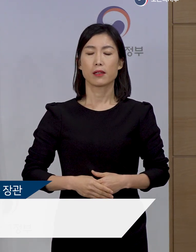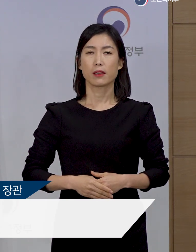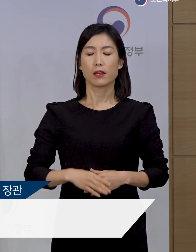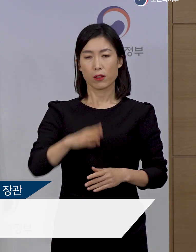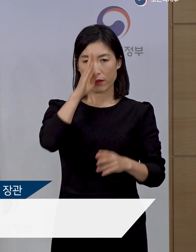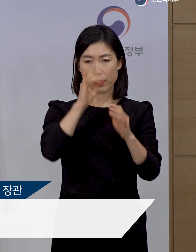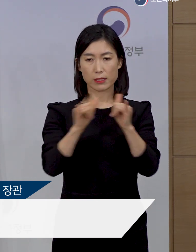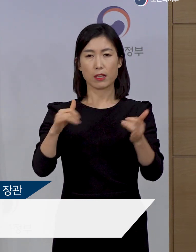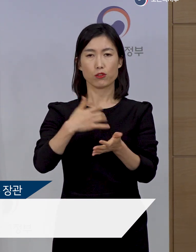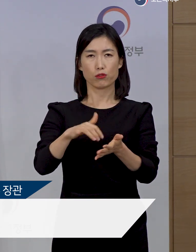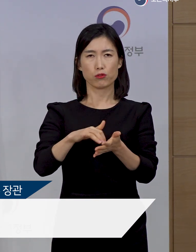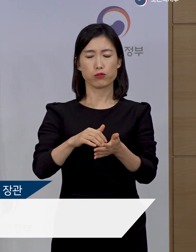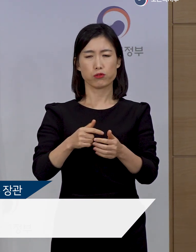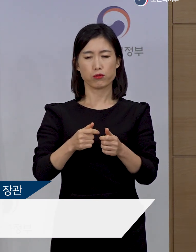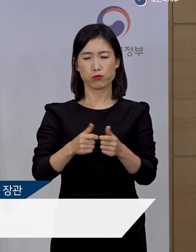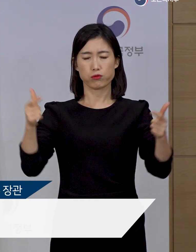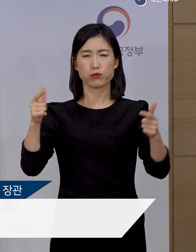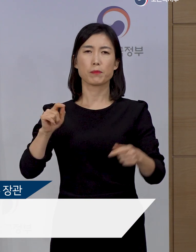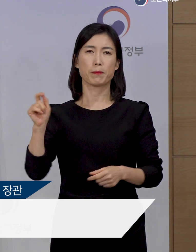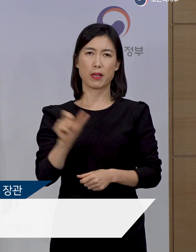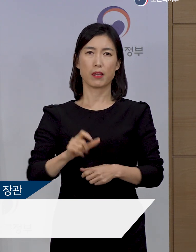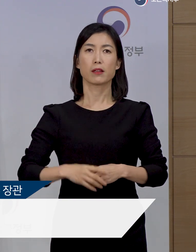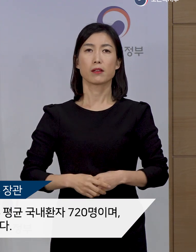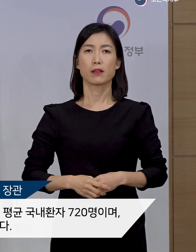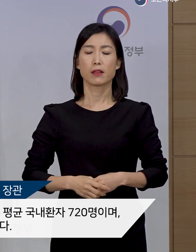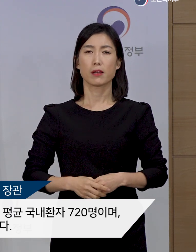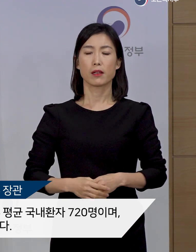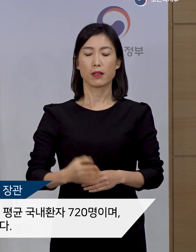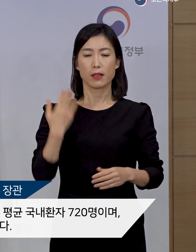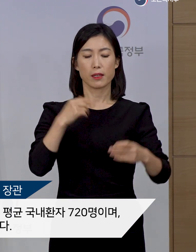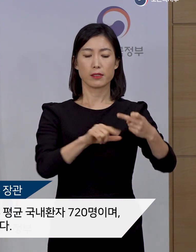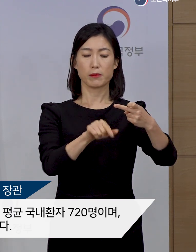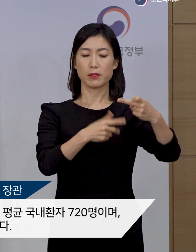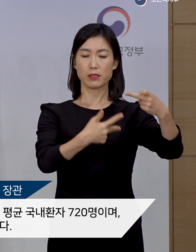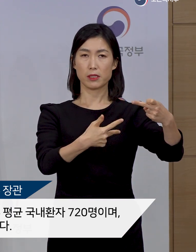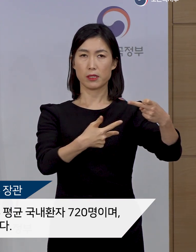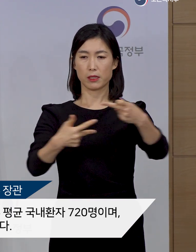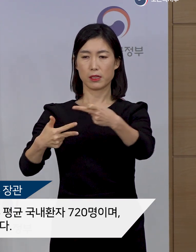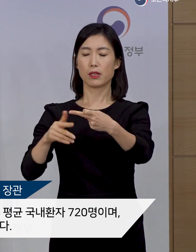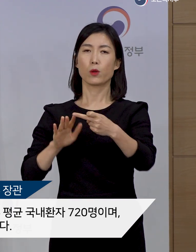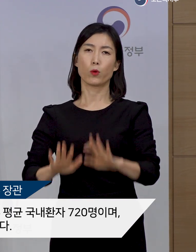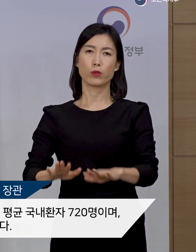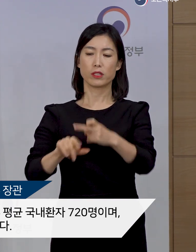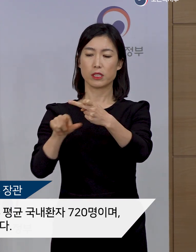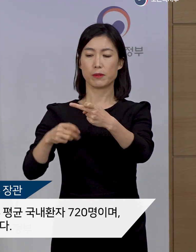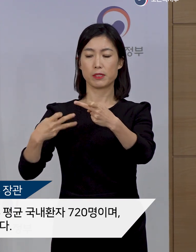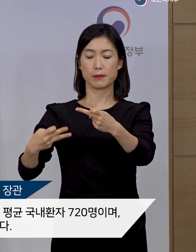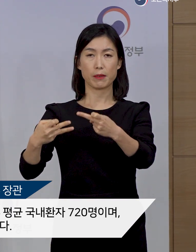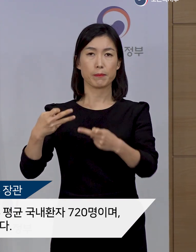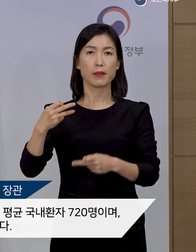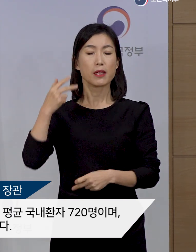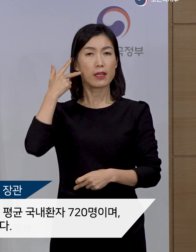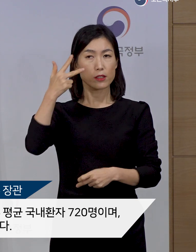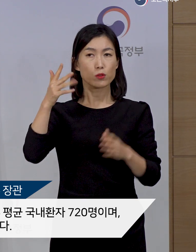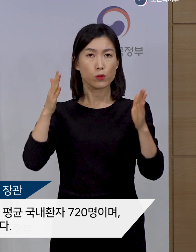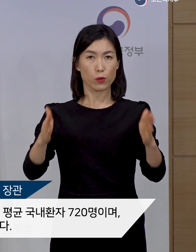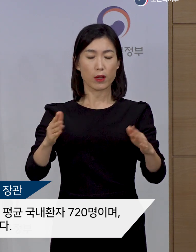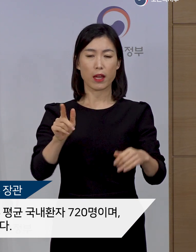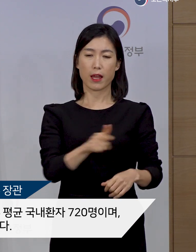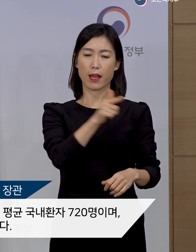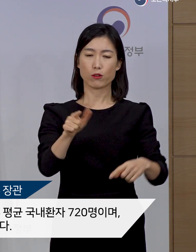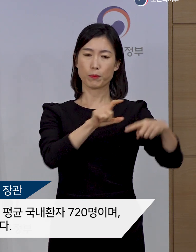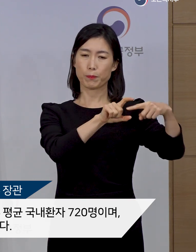환자 규모가 크게 늘고 있습니다. 12월 7일부터 오늘 12월 13일까지 한 주간의